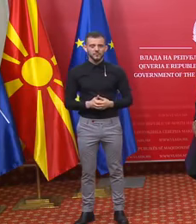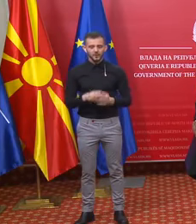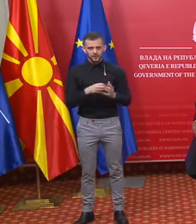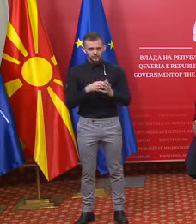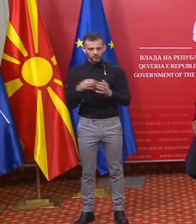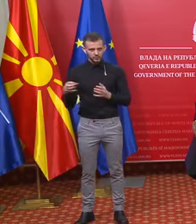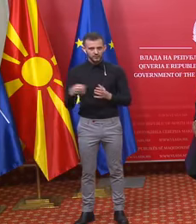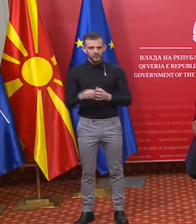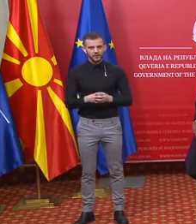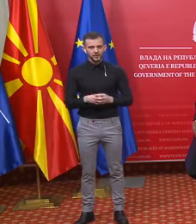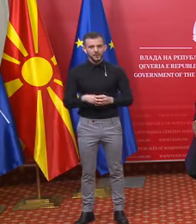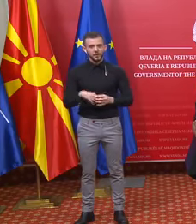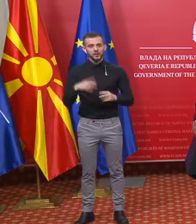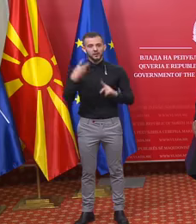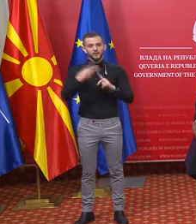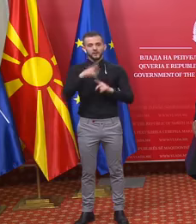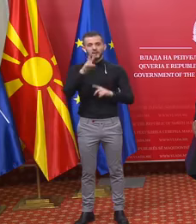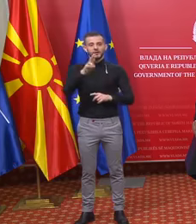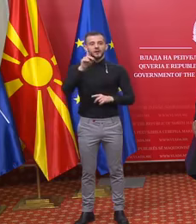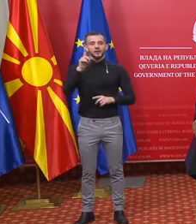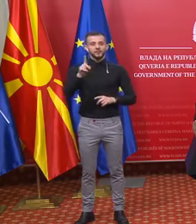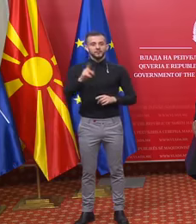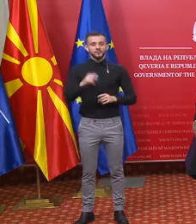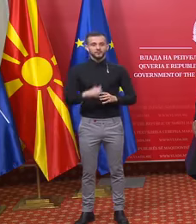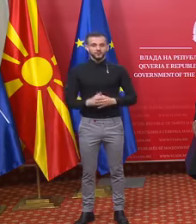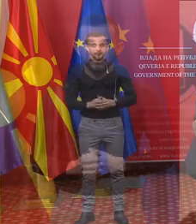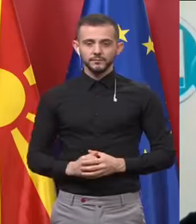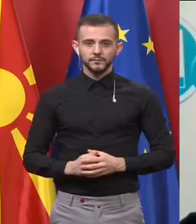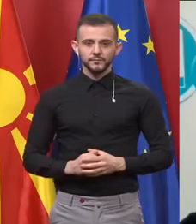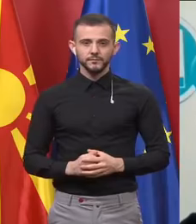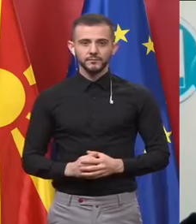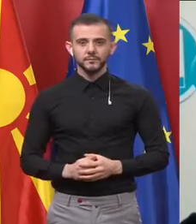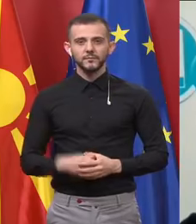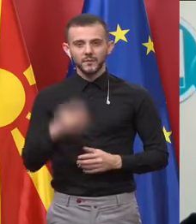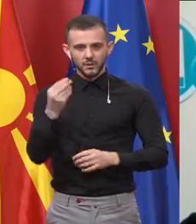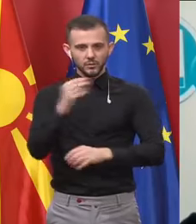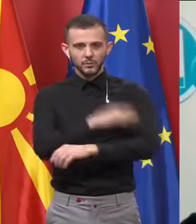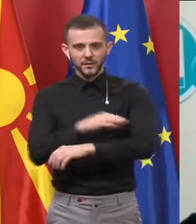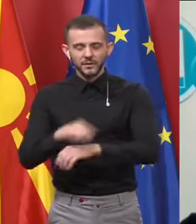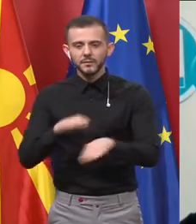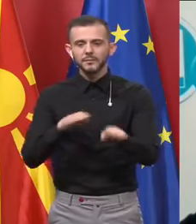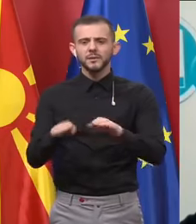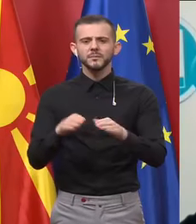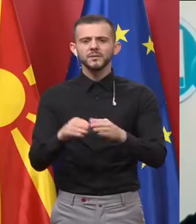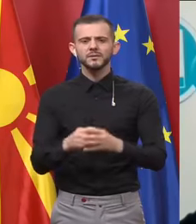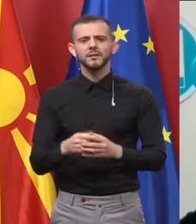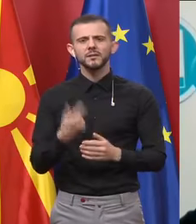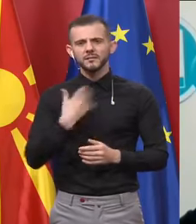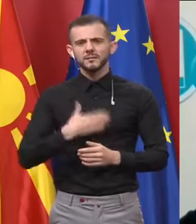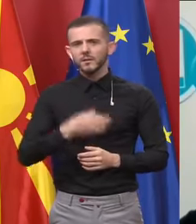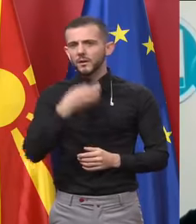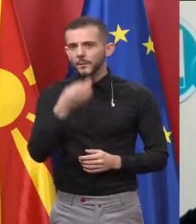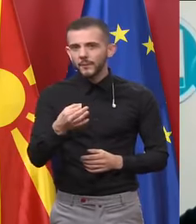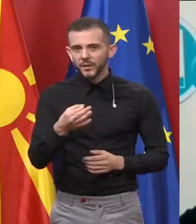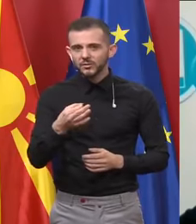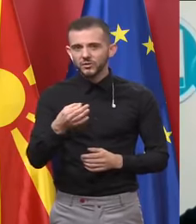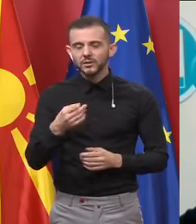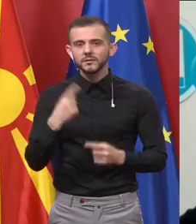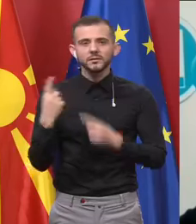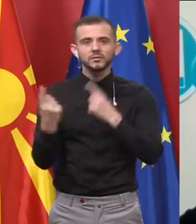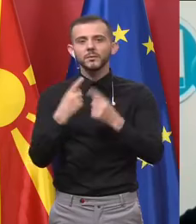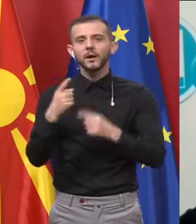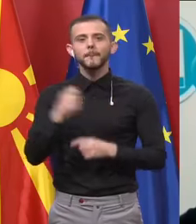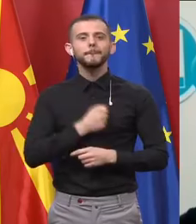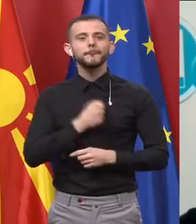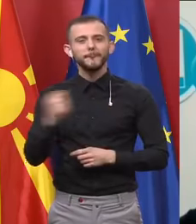Продолжува понатално телевизија 21, повели Светлана. Добар ден, министре. Сакам да прашам за состојбата во